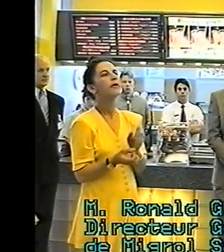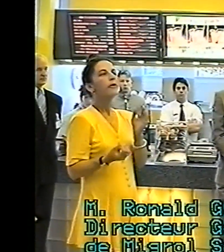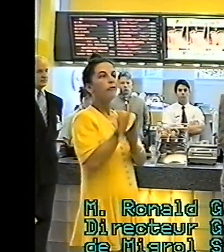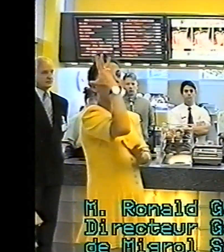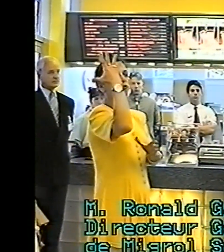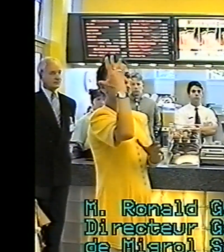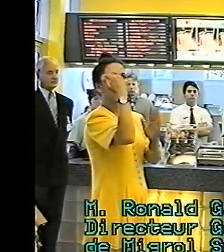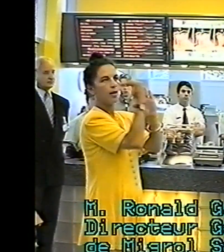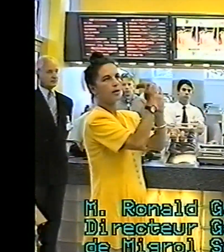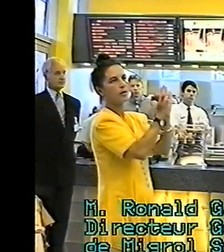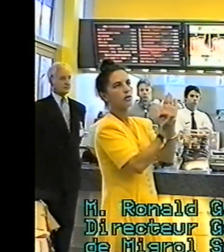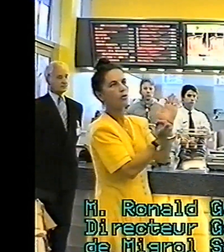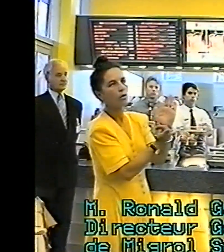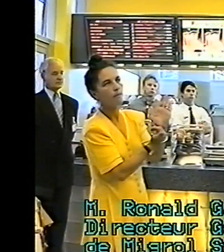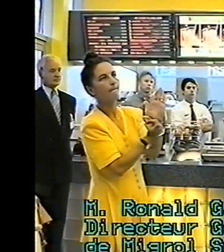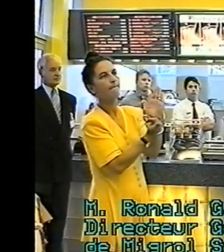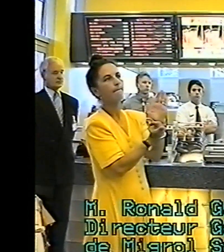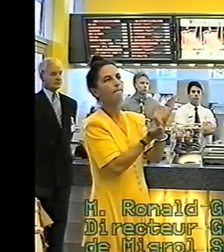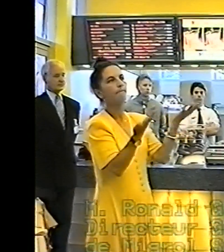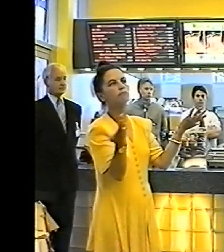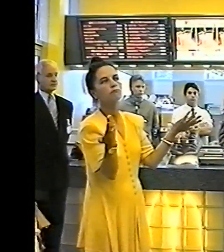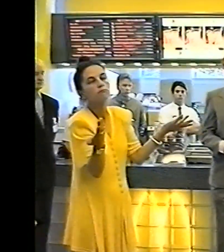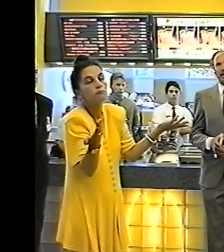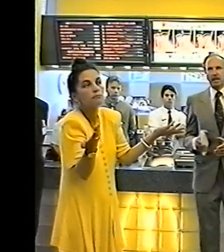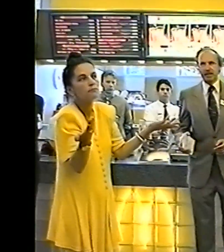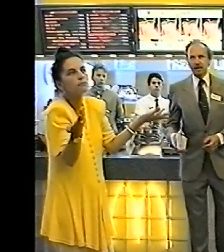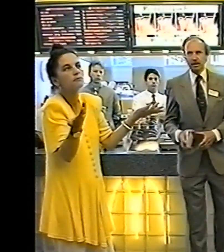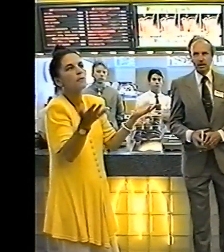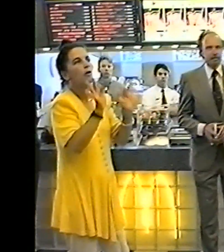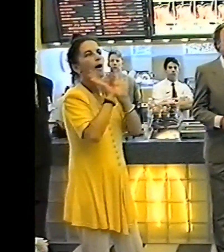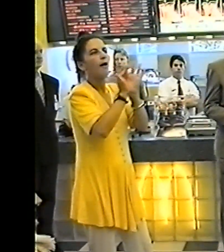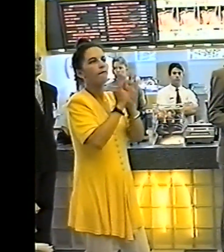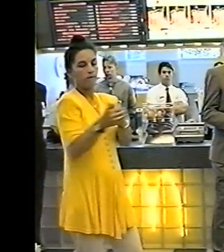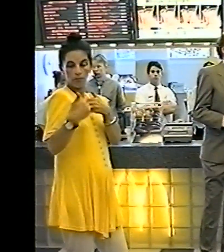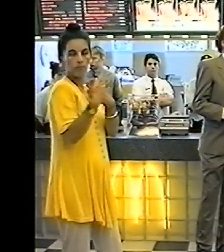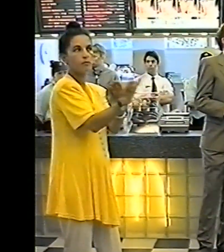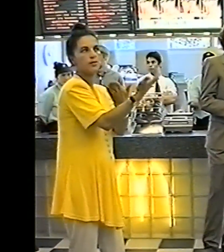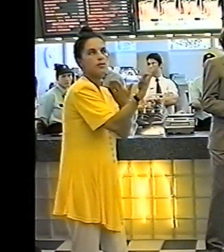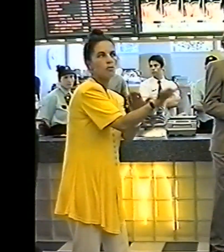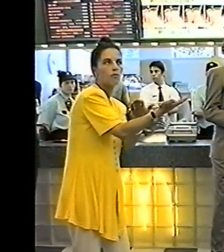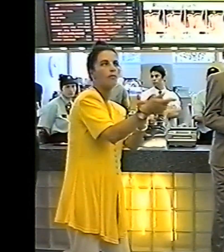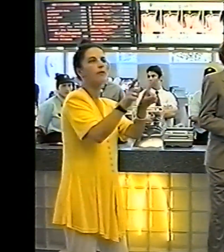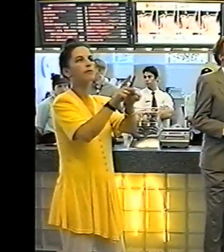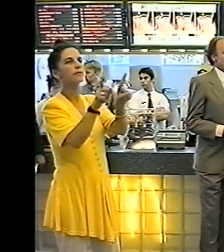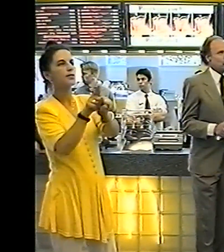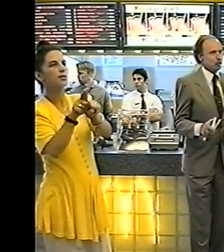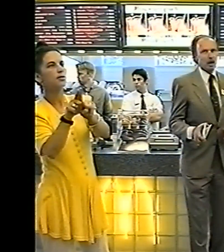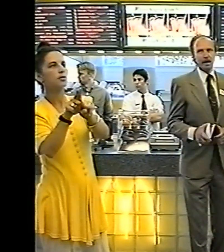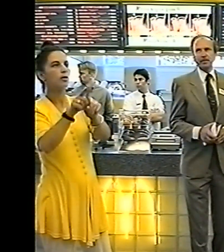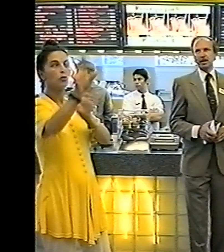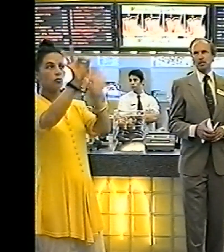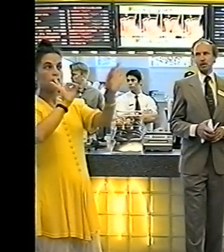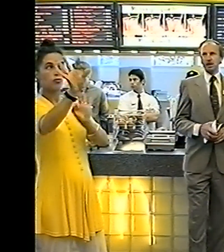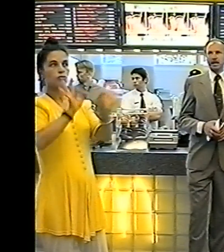Nouveaux standards en ce qui concerne les prestations, en ce qui concerne le